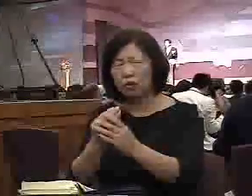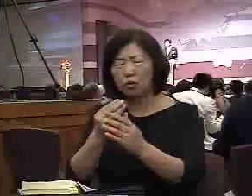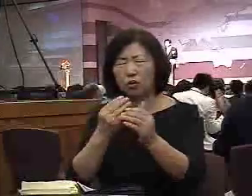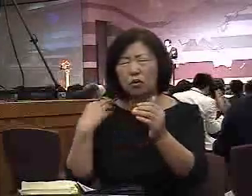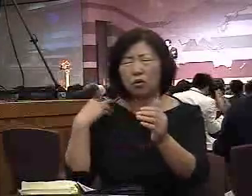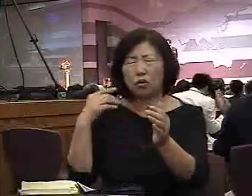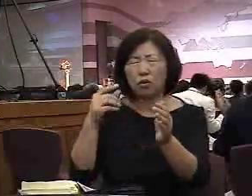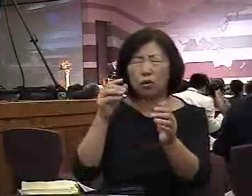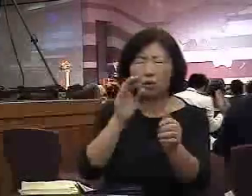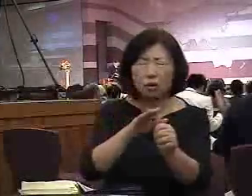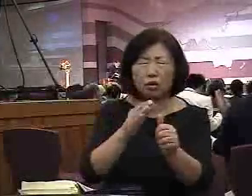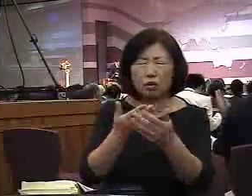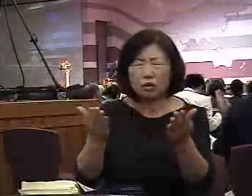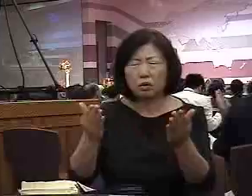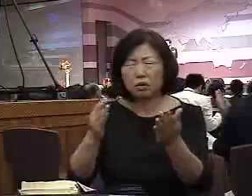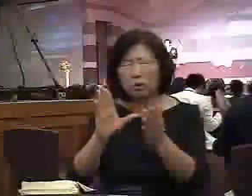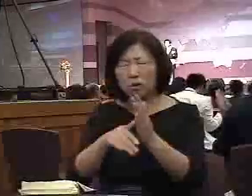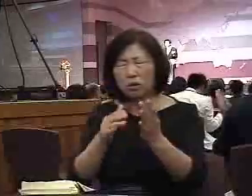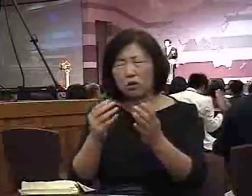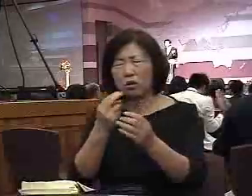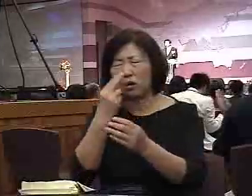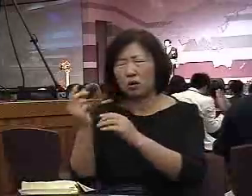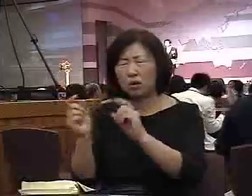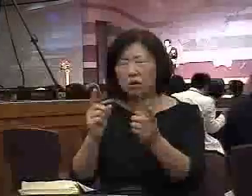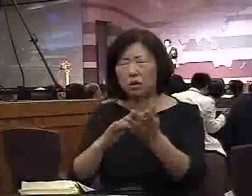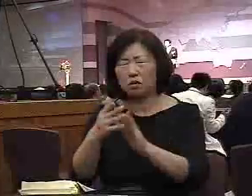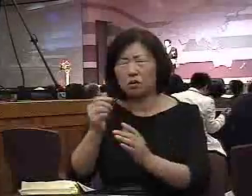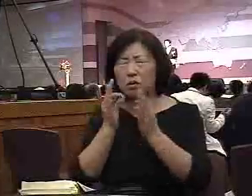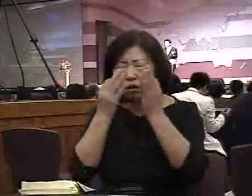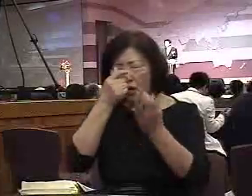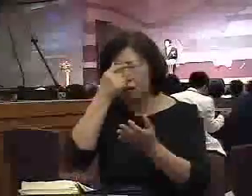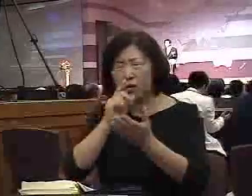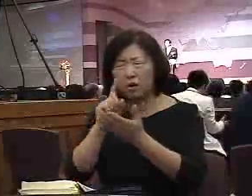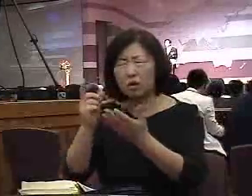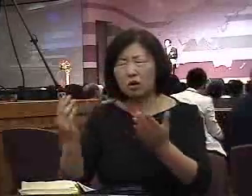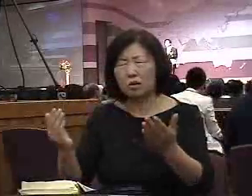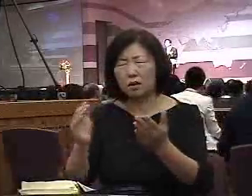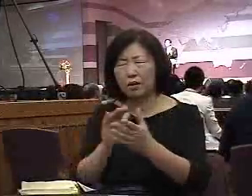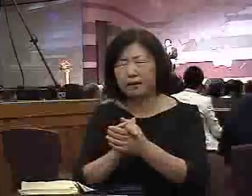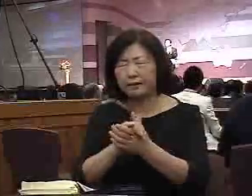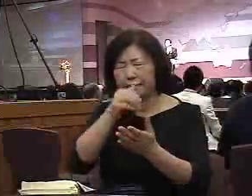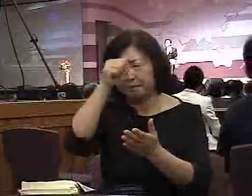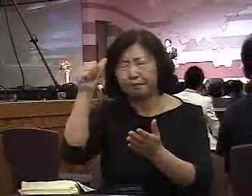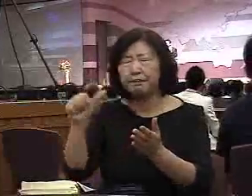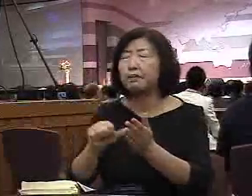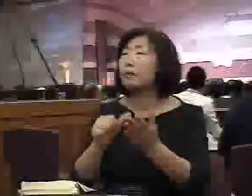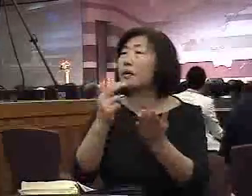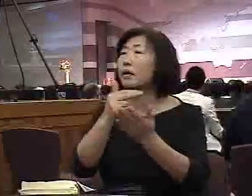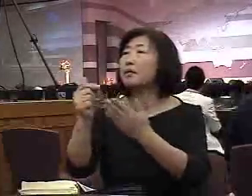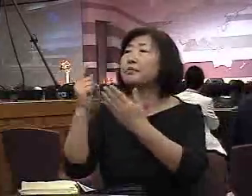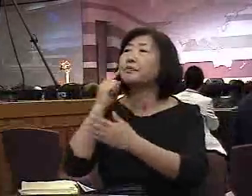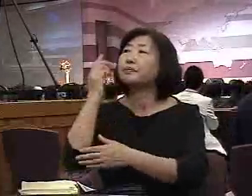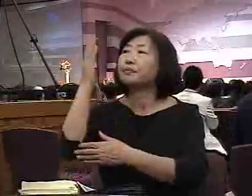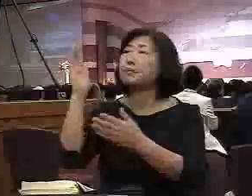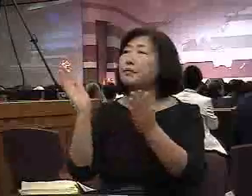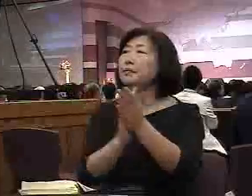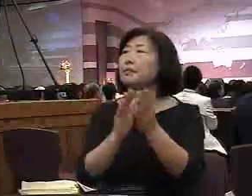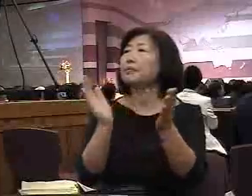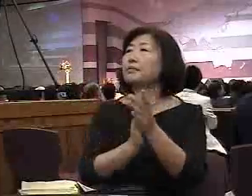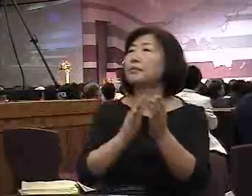때 살아계신 예수님의 이름으로 간절히 기도하옵나이다. 아멘. 우리 인생을 채우실 주님께 영광 박수를